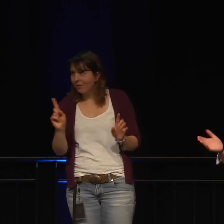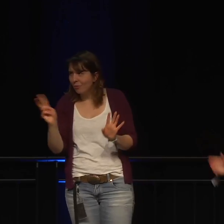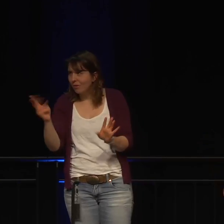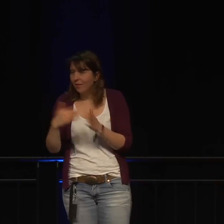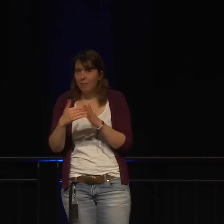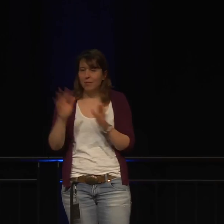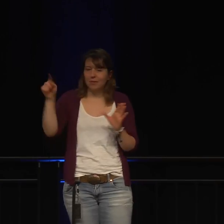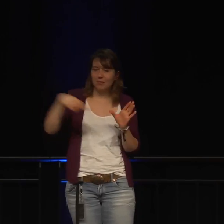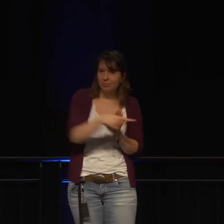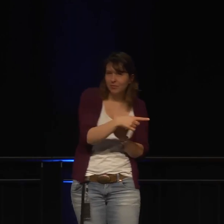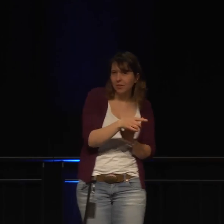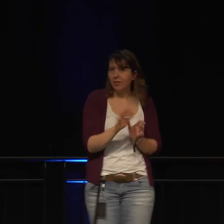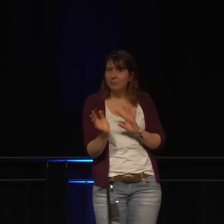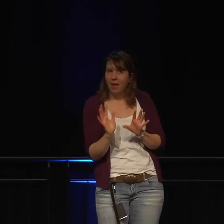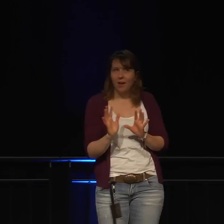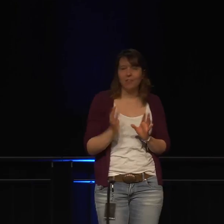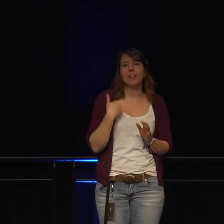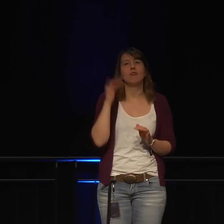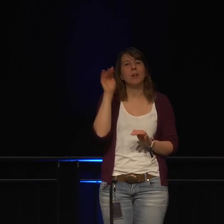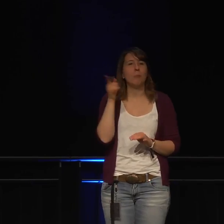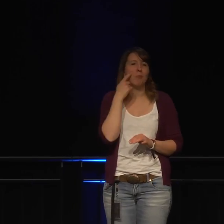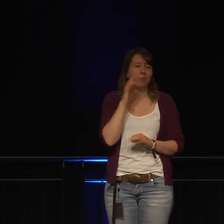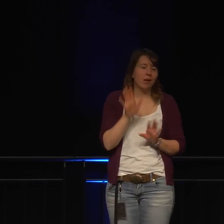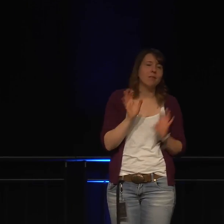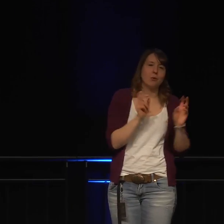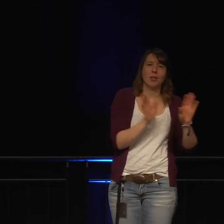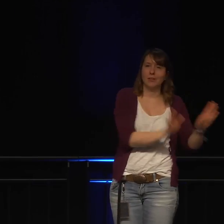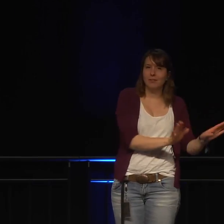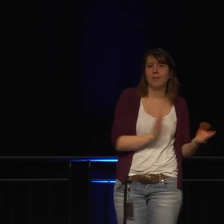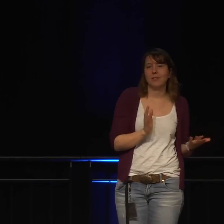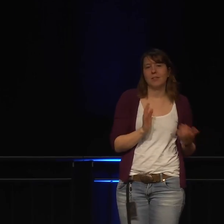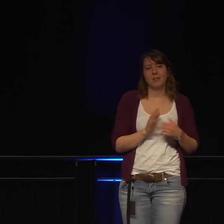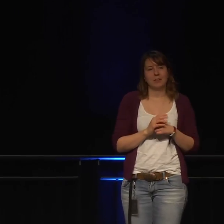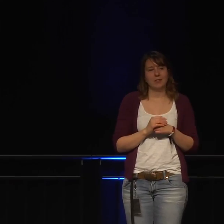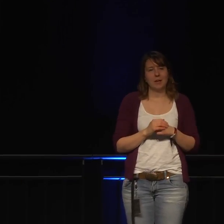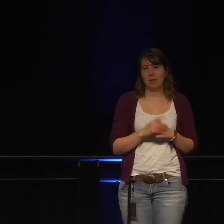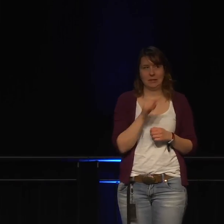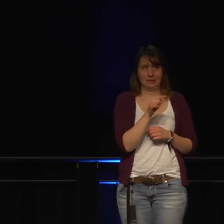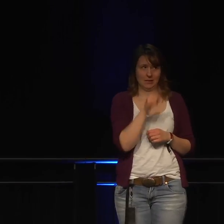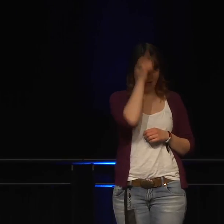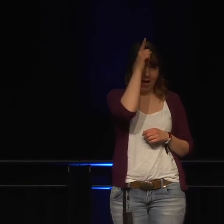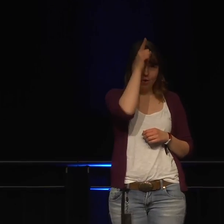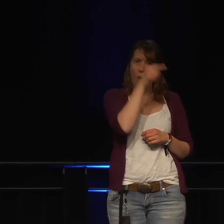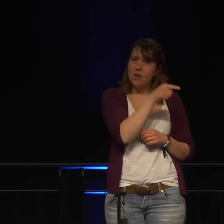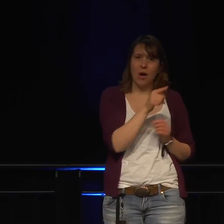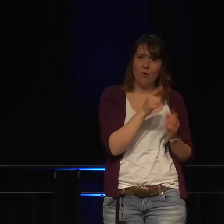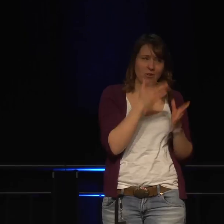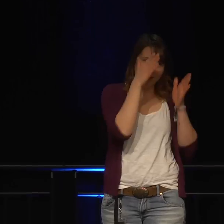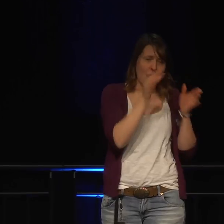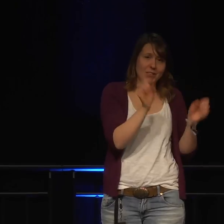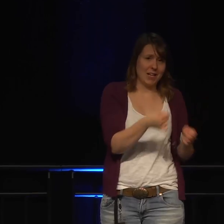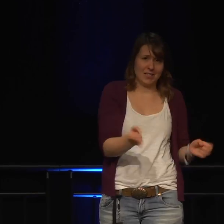ordenador. Pero ya veremos, lo intentaremos más tarde, pero no deberíais confiar en este